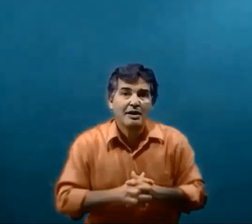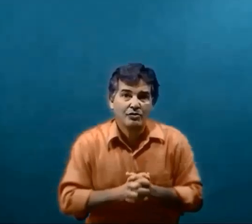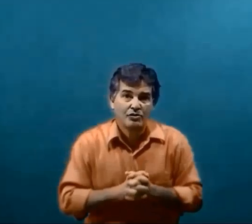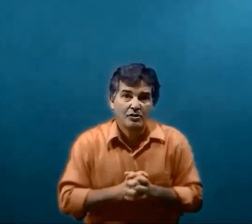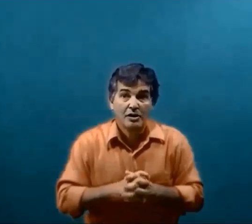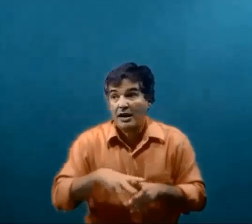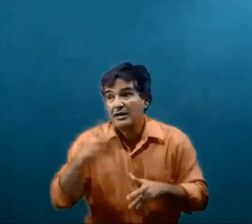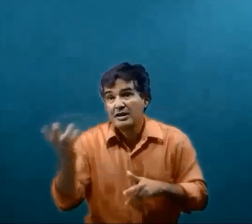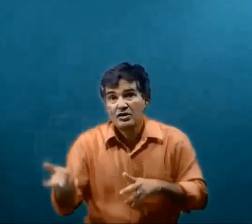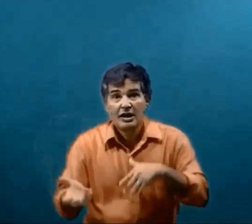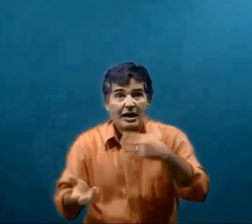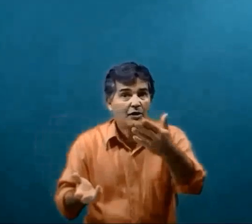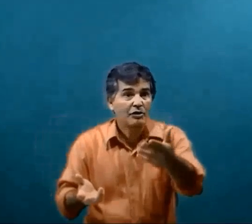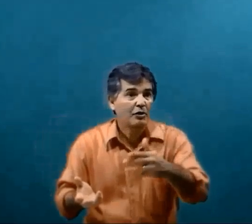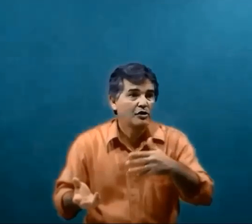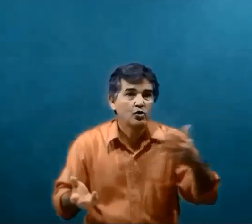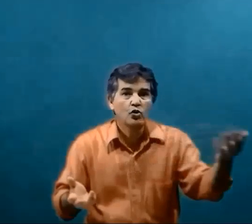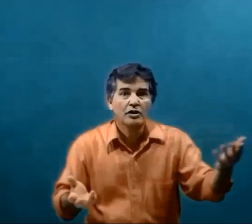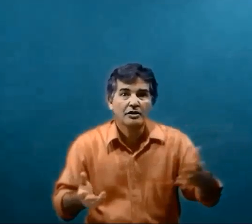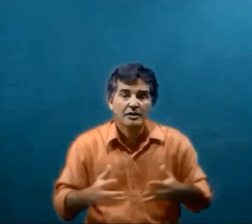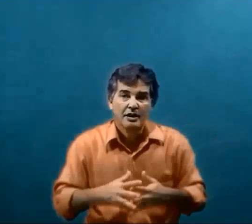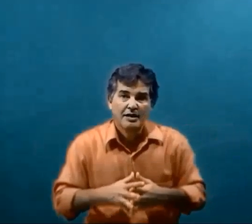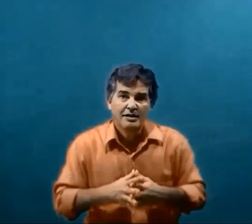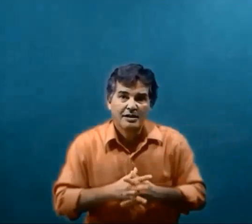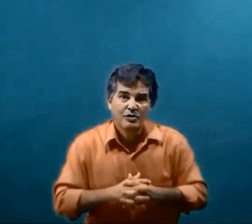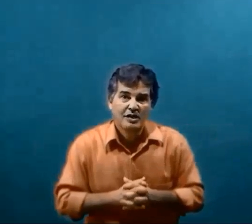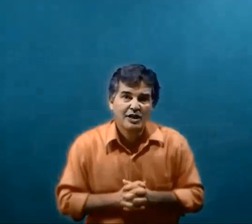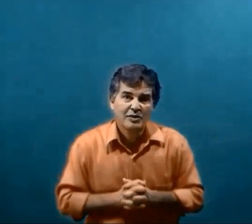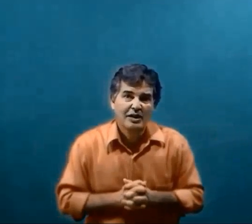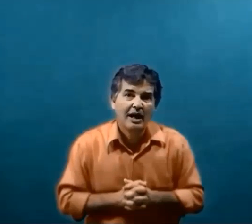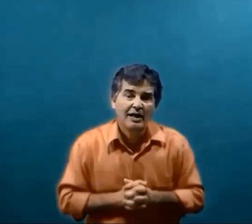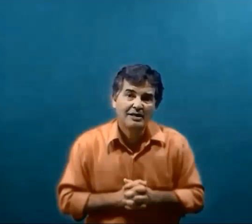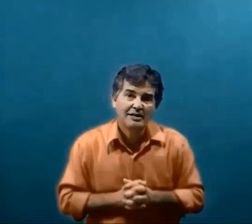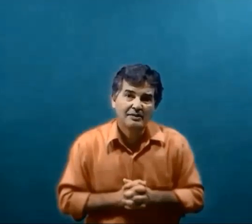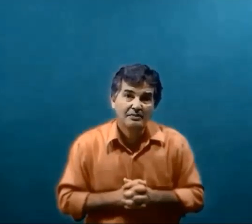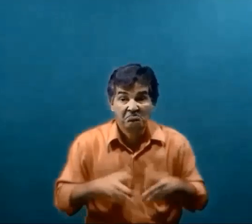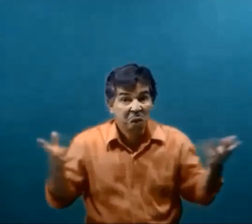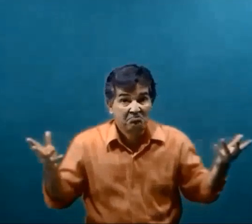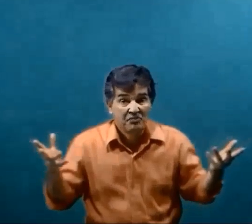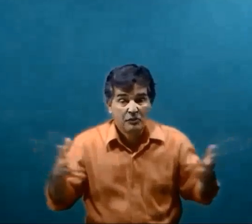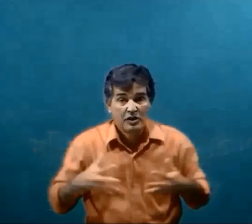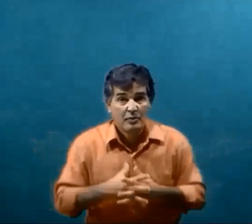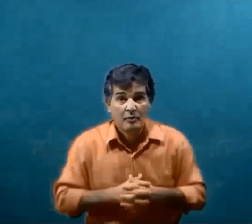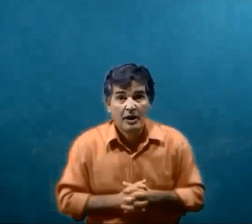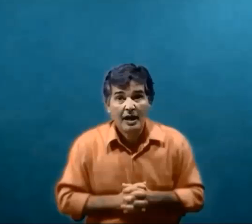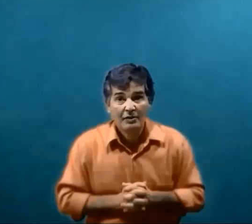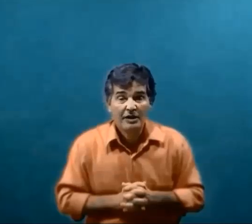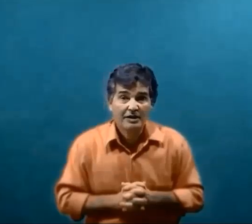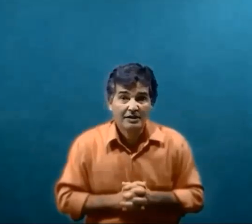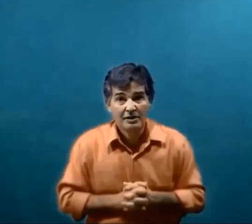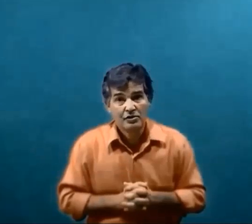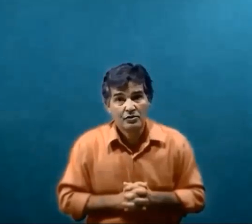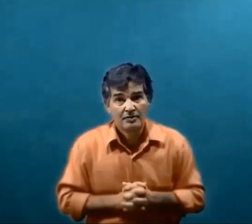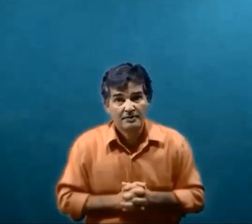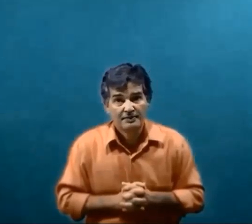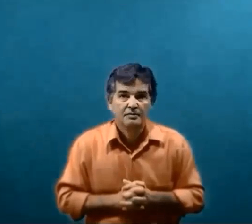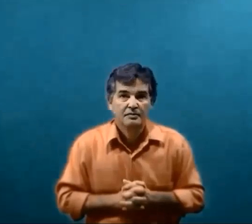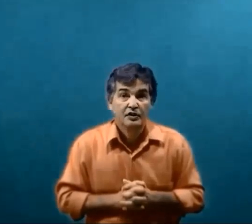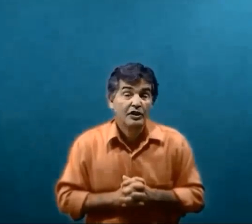alimentos, quer seja da água, do açúcar, quer seja dos sais minerais. Não se apropriaram ainda disso. E